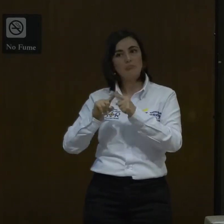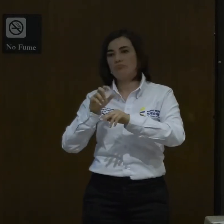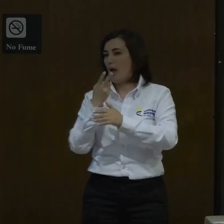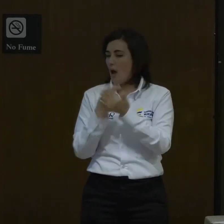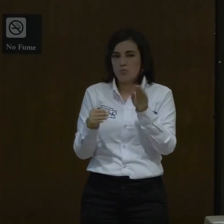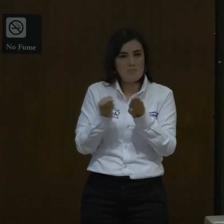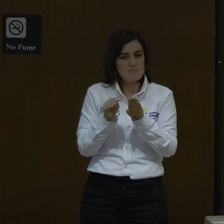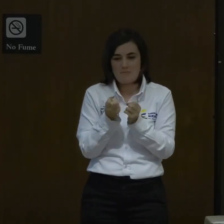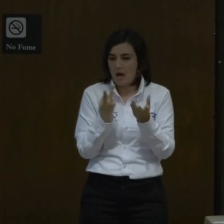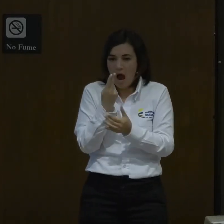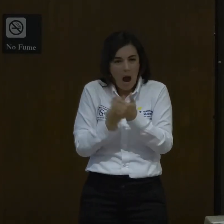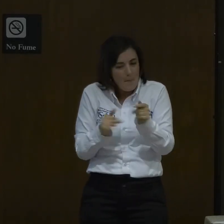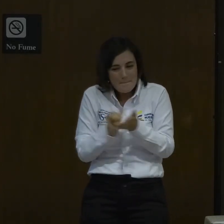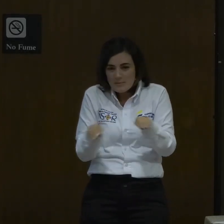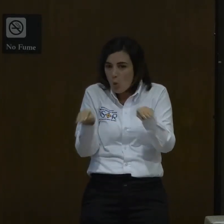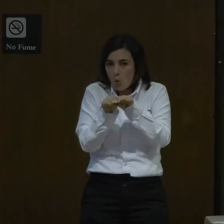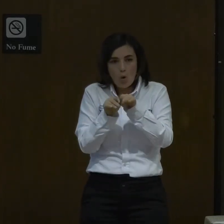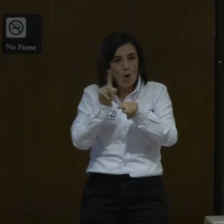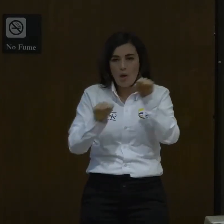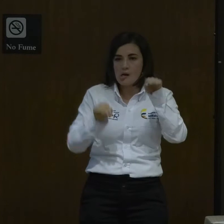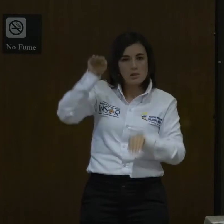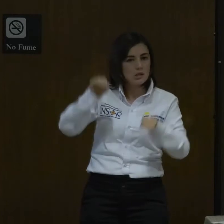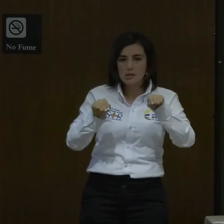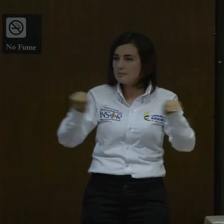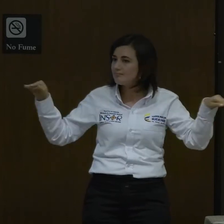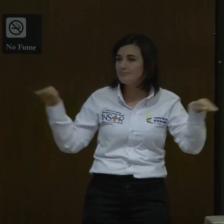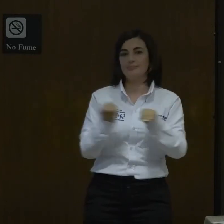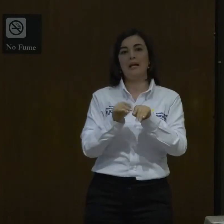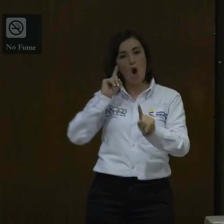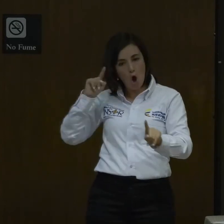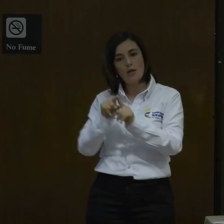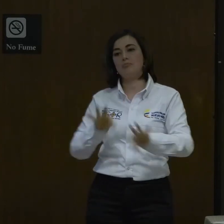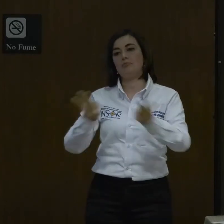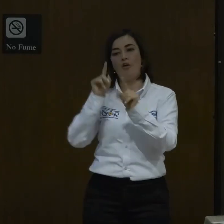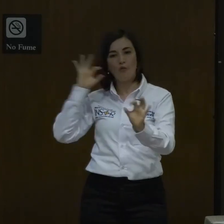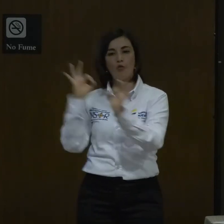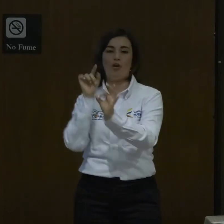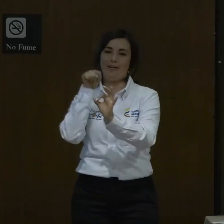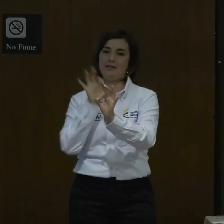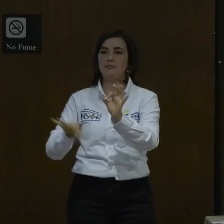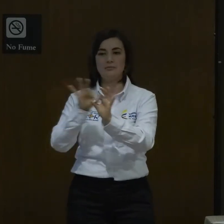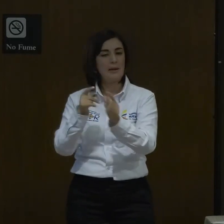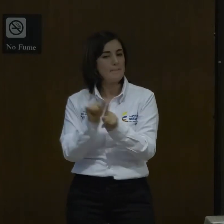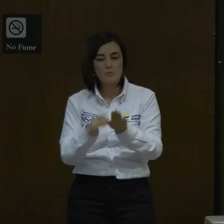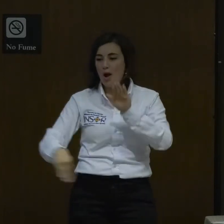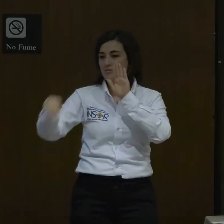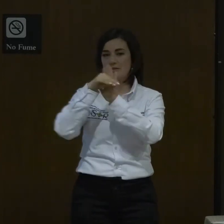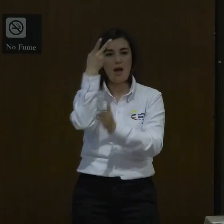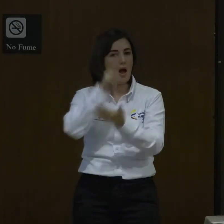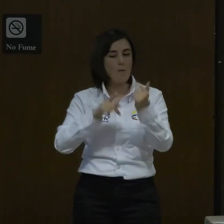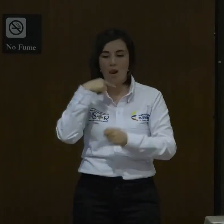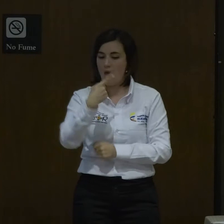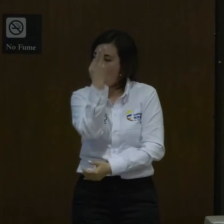sino también en la ASL. Es decir, el propósito es realmente atribuirle el mismo estatus a las